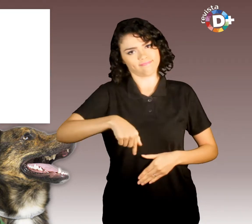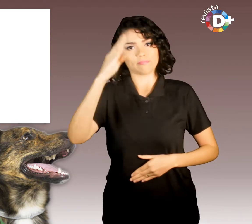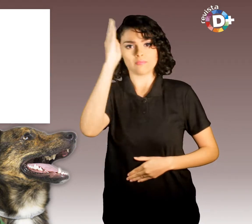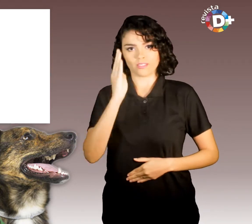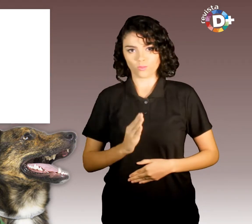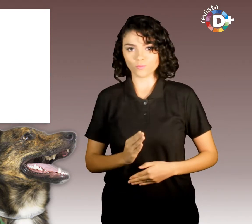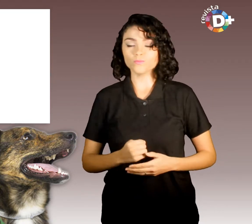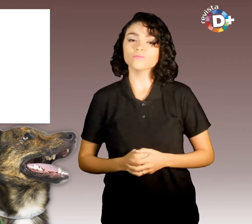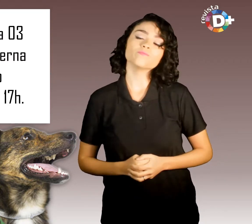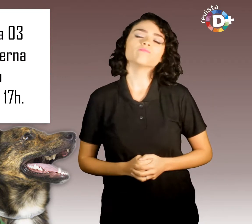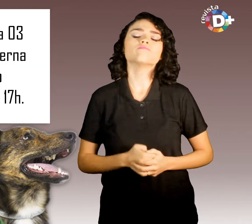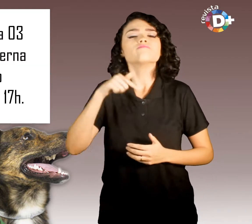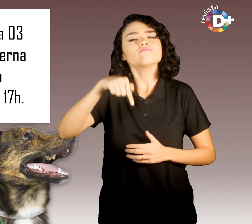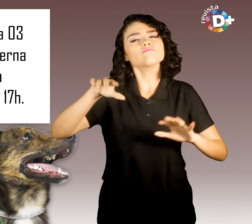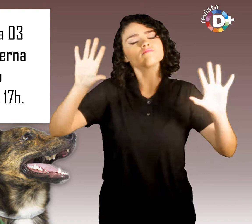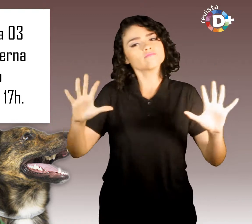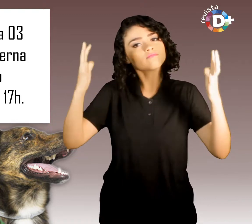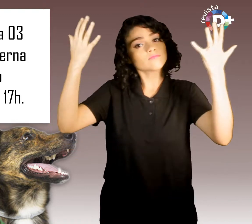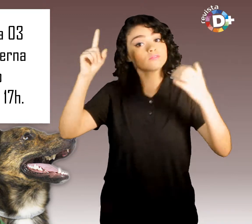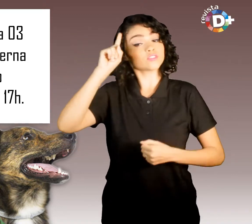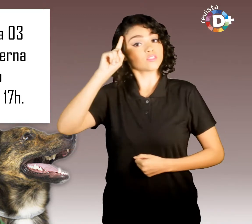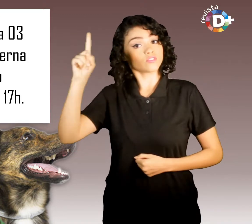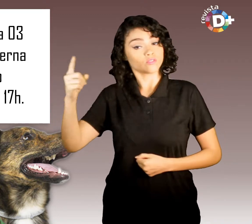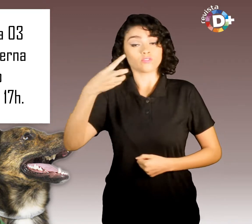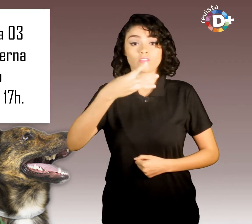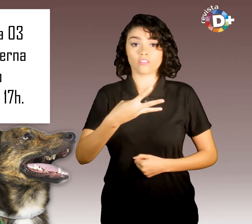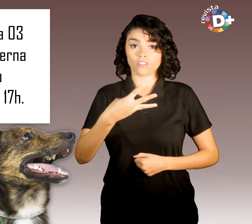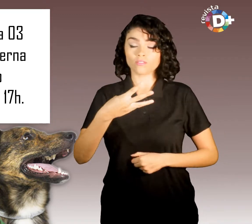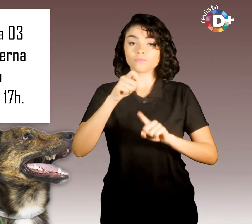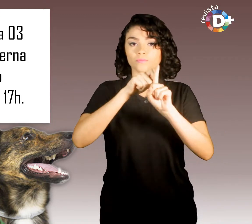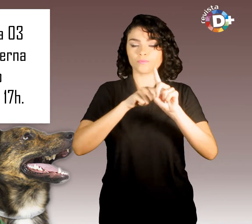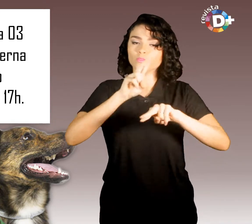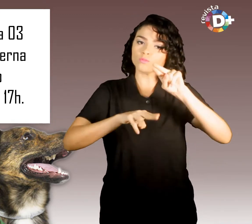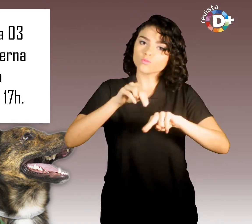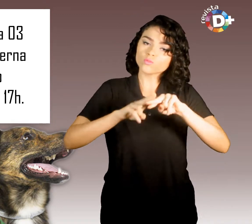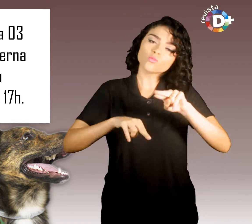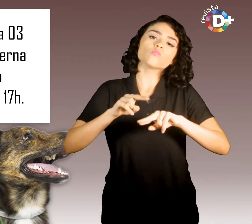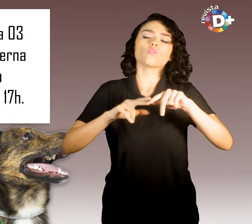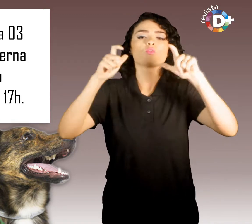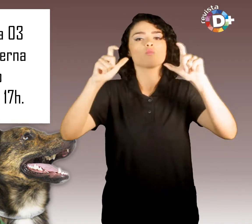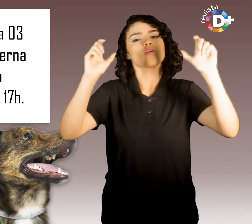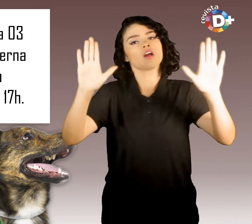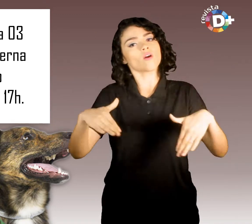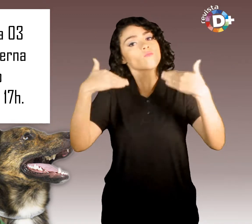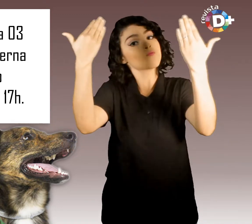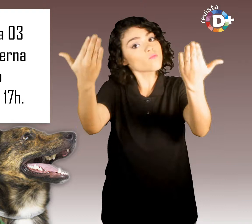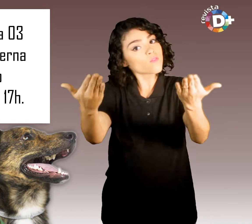o evento será no dia 3 de junho na área externa do piso térreo do shopping das